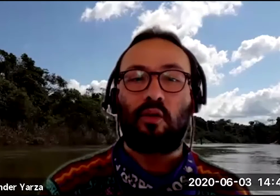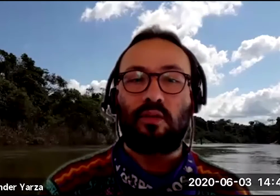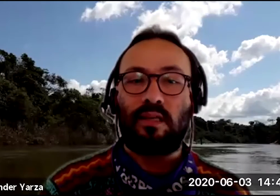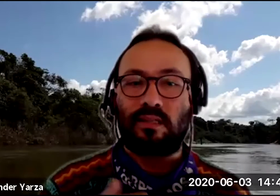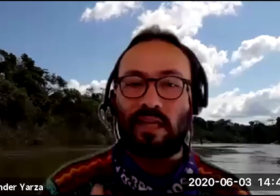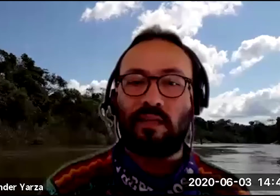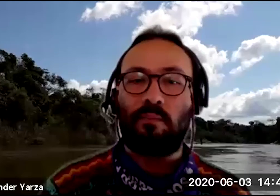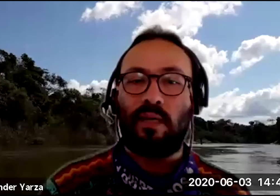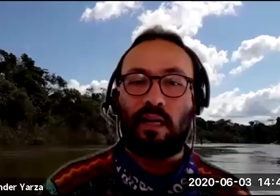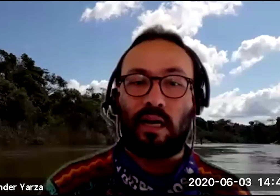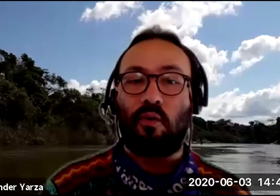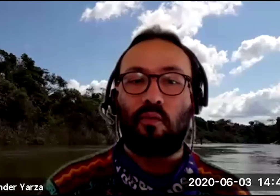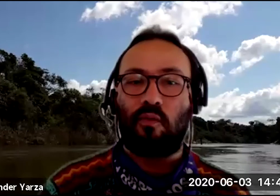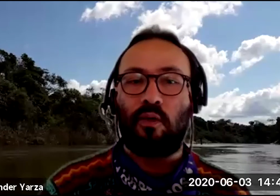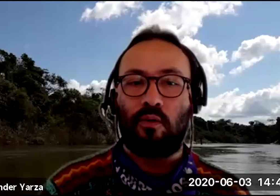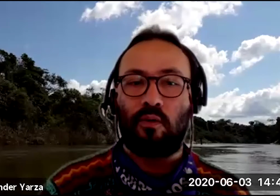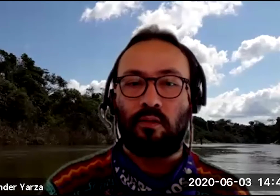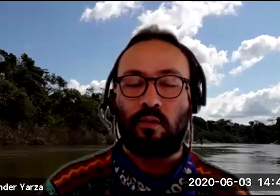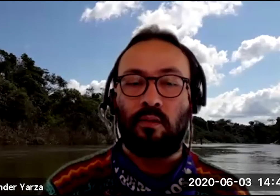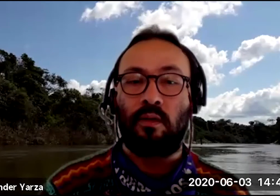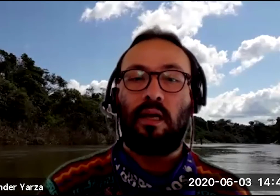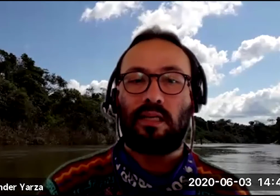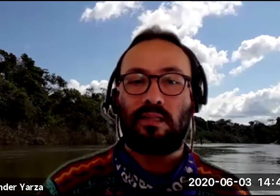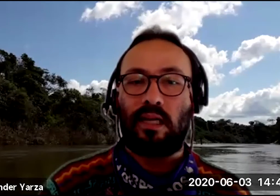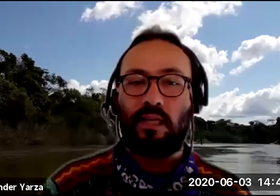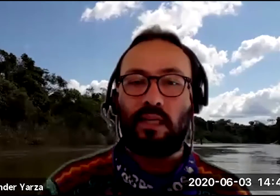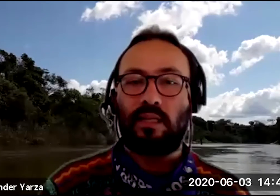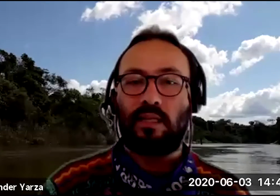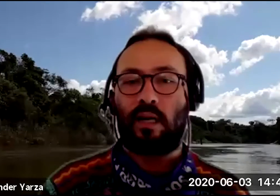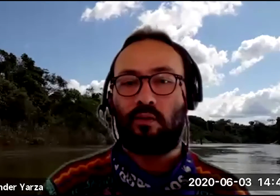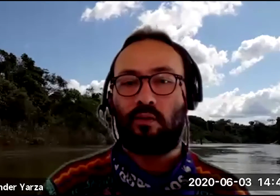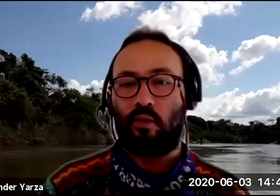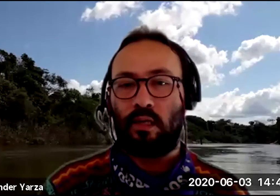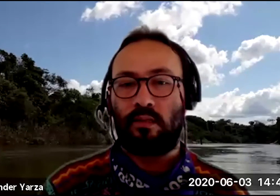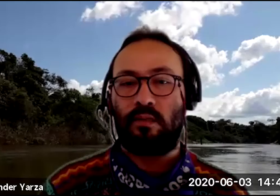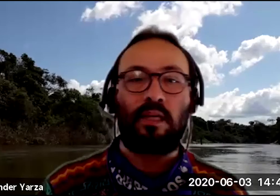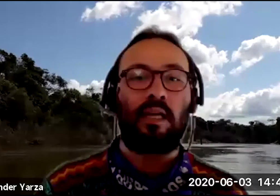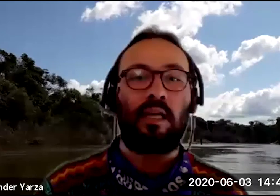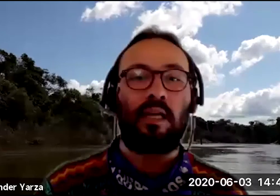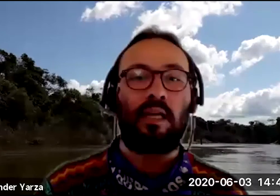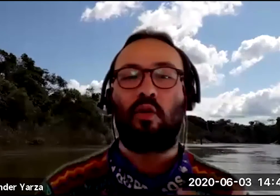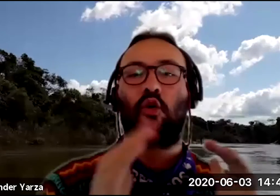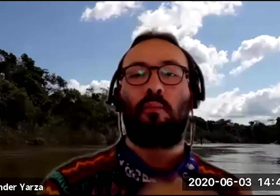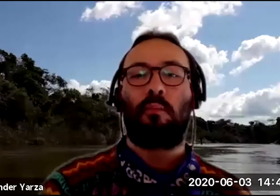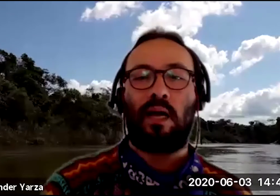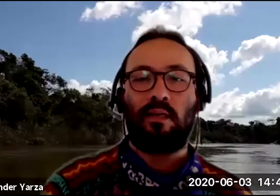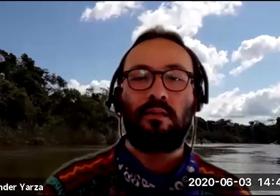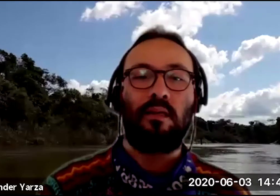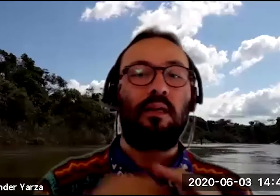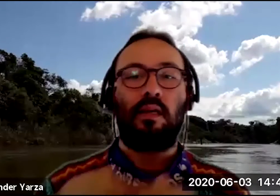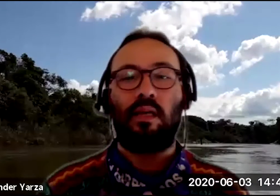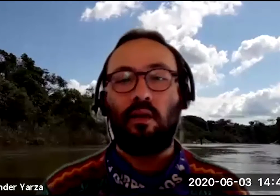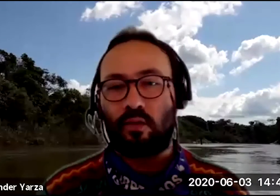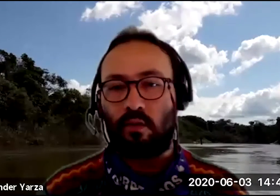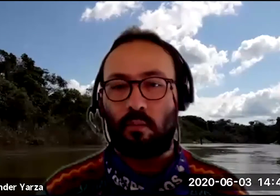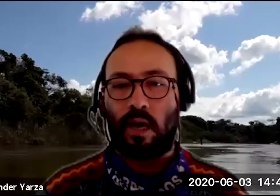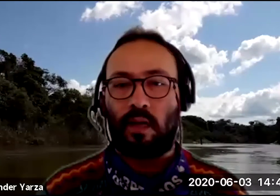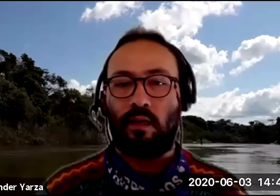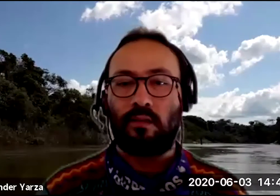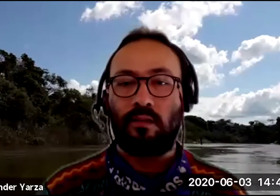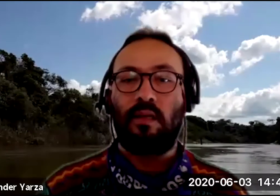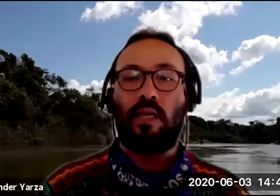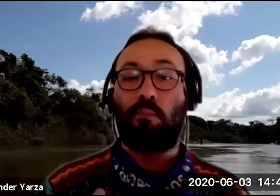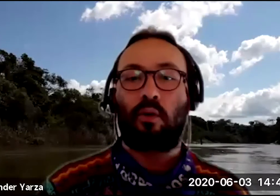etcétera. Entonces se está también reconfigurando las líneas demarcatorias de quiénes son los normales y